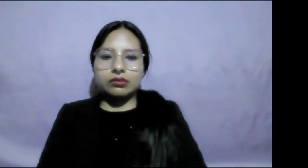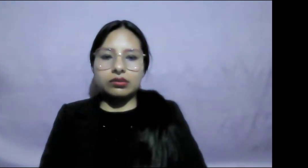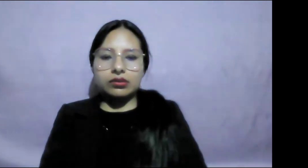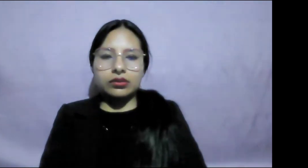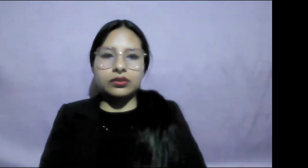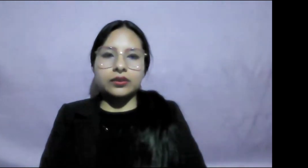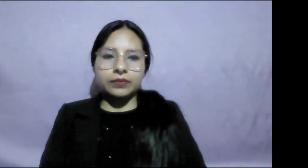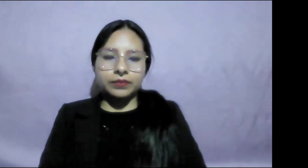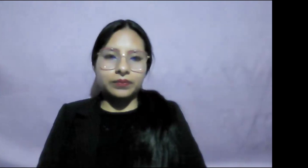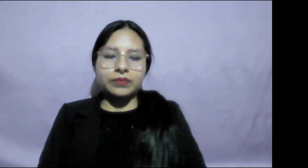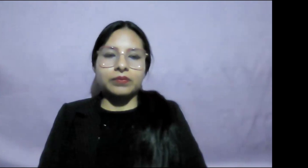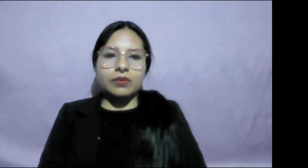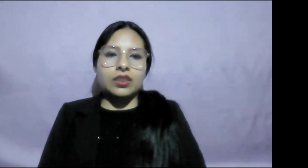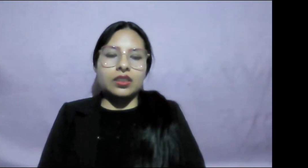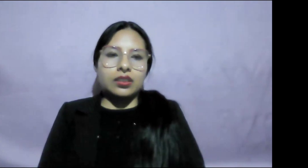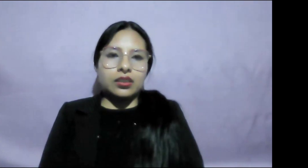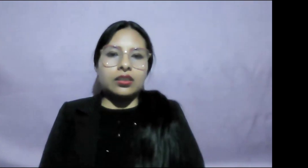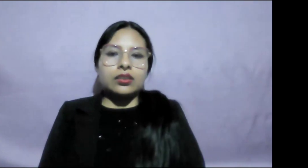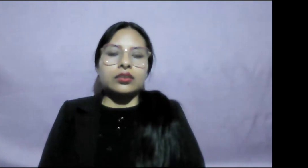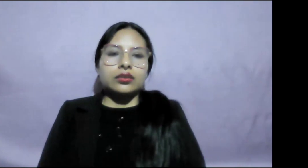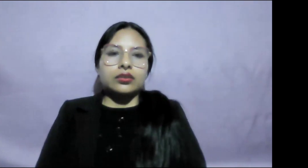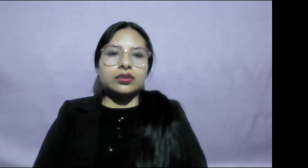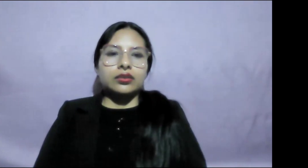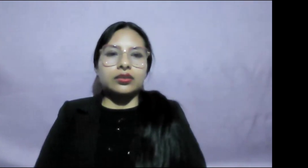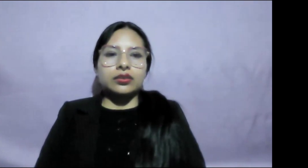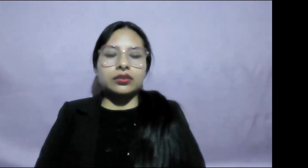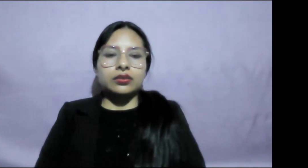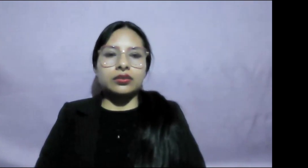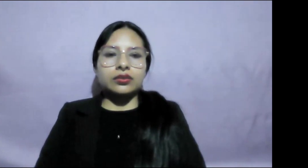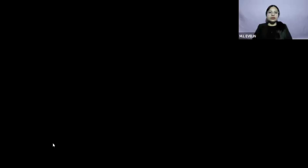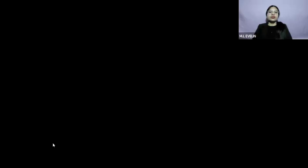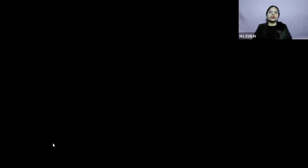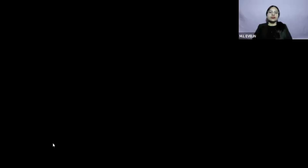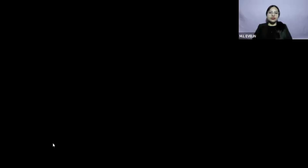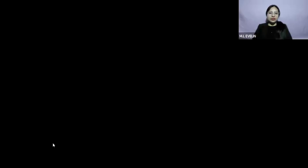como muerto nu hermoso